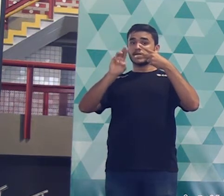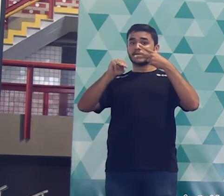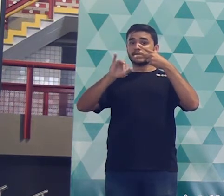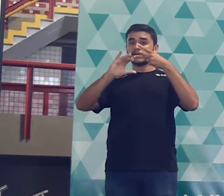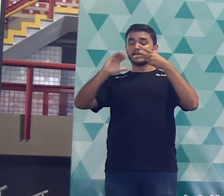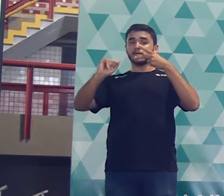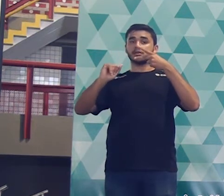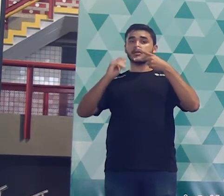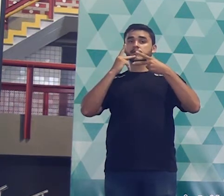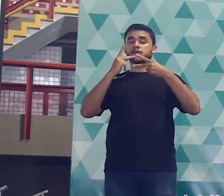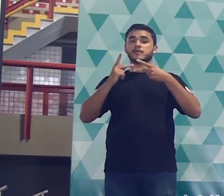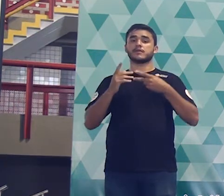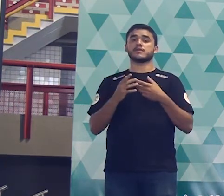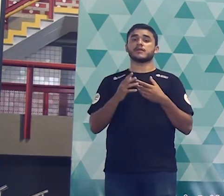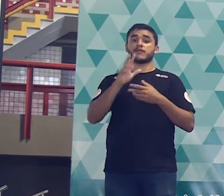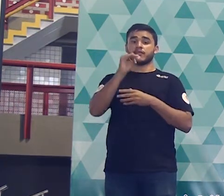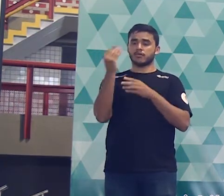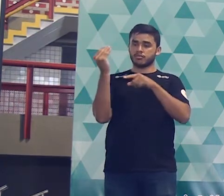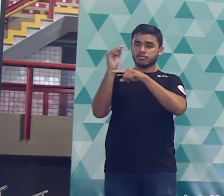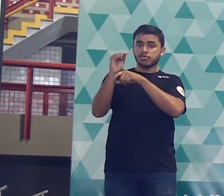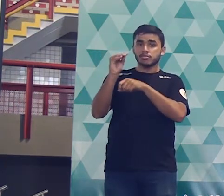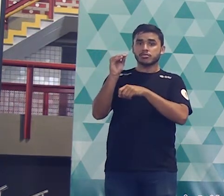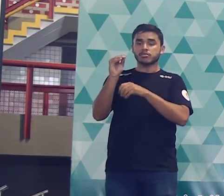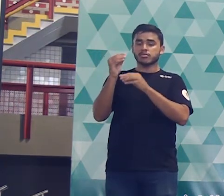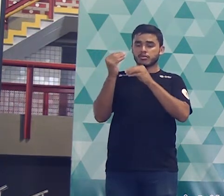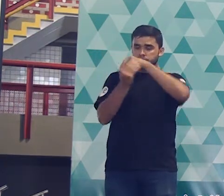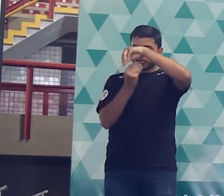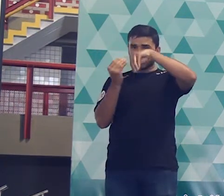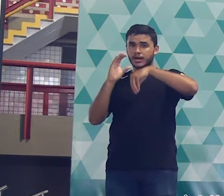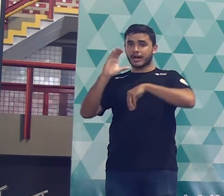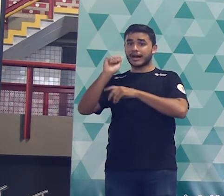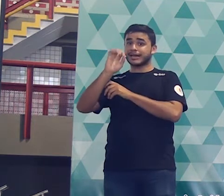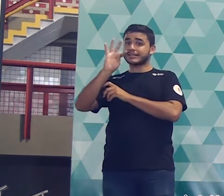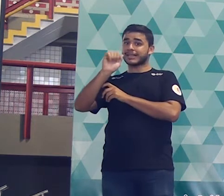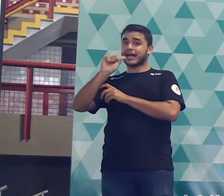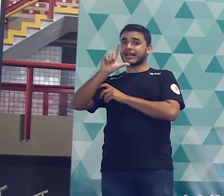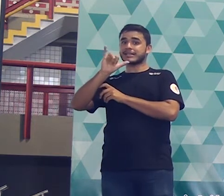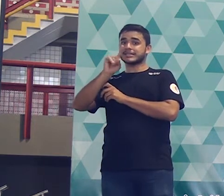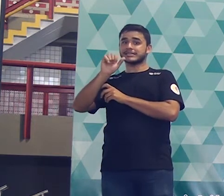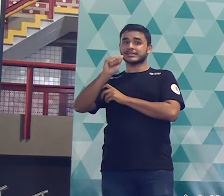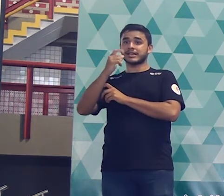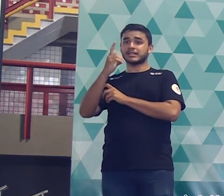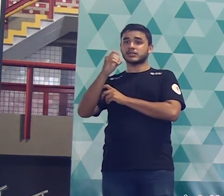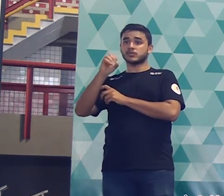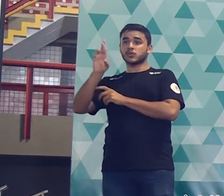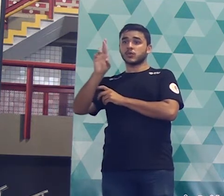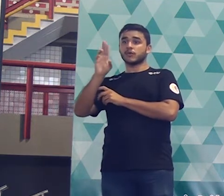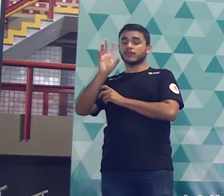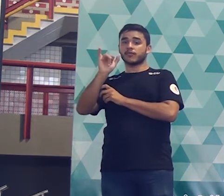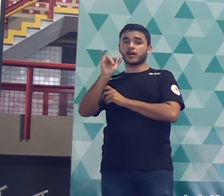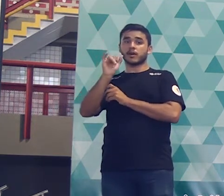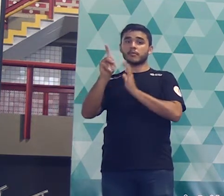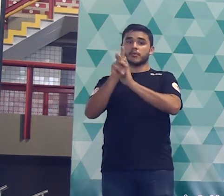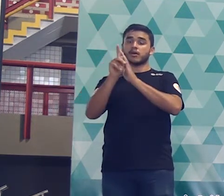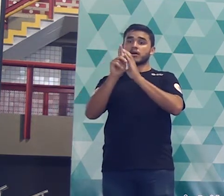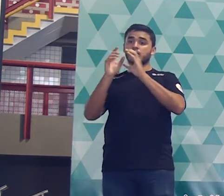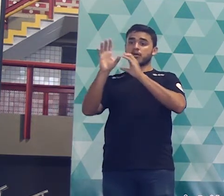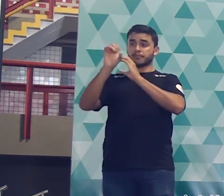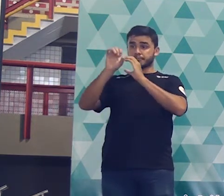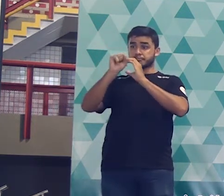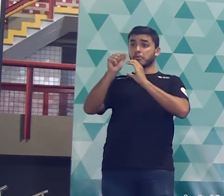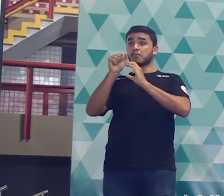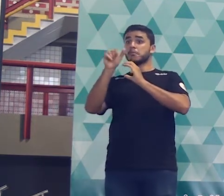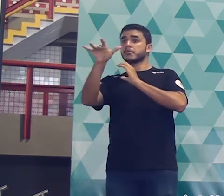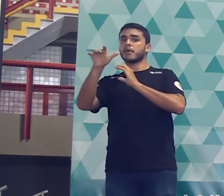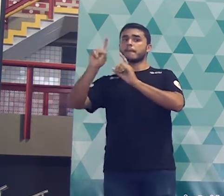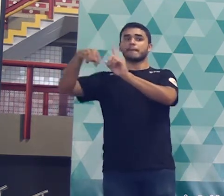eu adicionar um catalisador, irá aumentar a quantidade de energia liberada? Não. Por que não? Qual é a